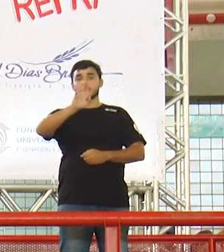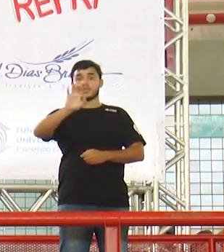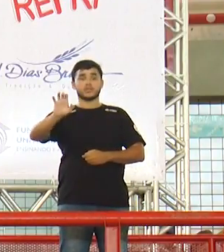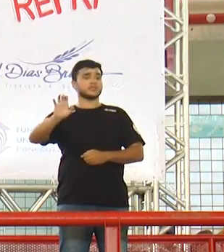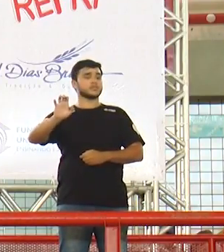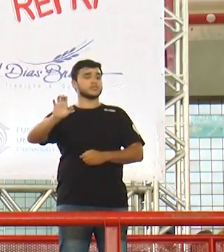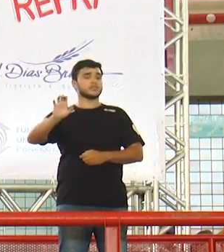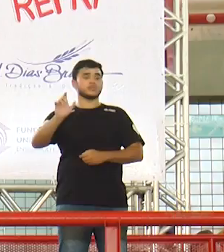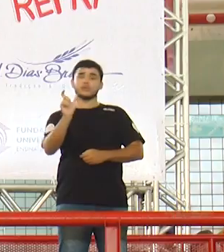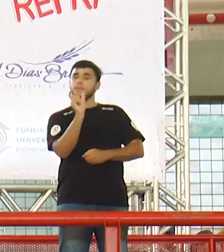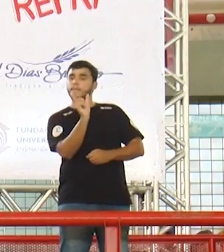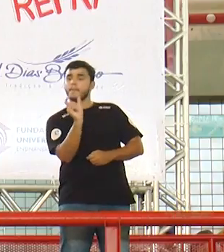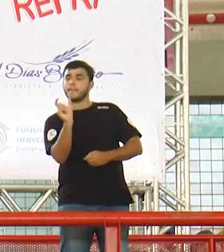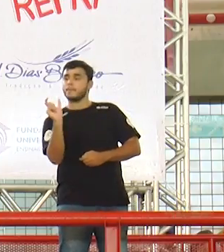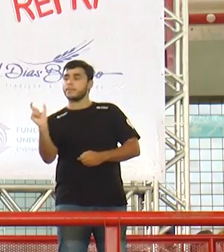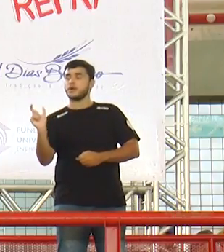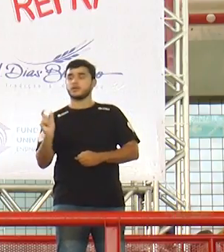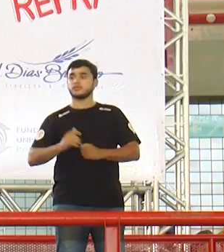Sangue.